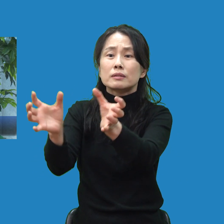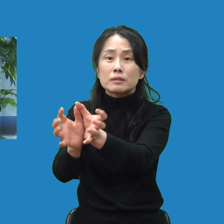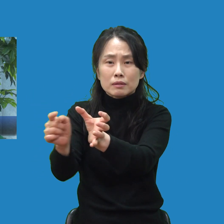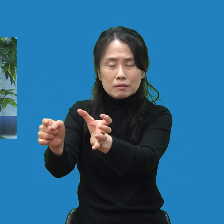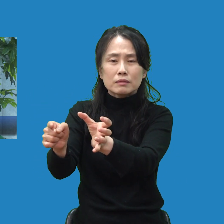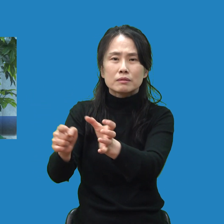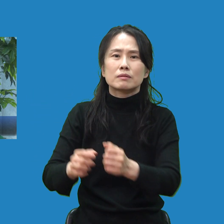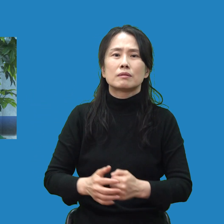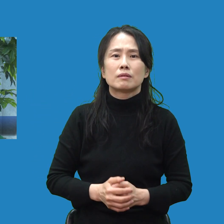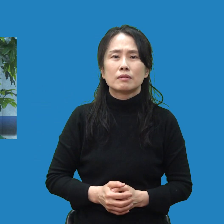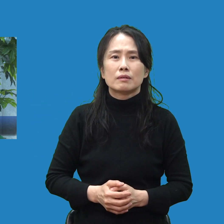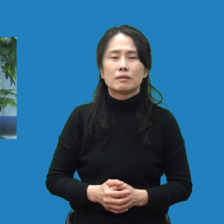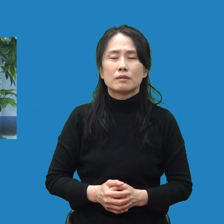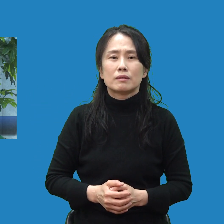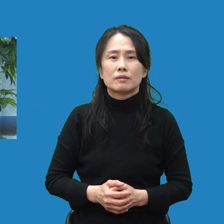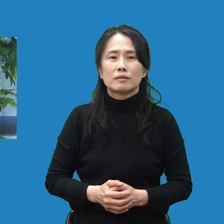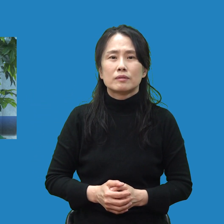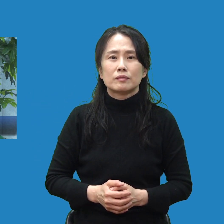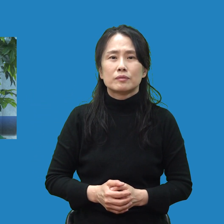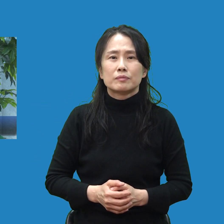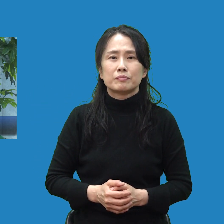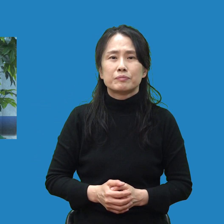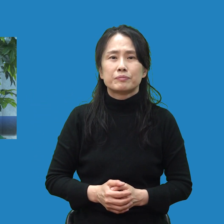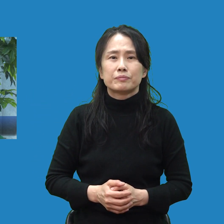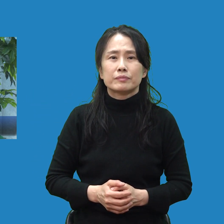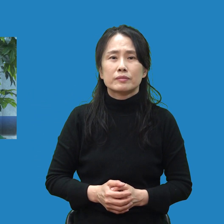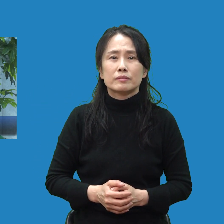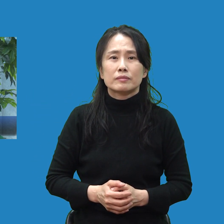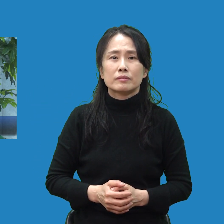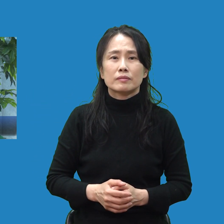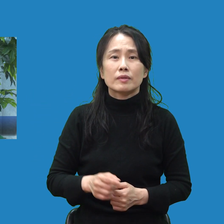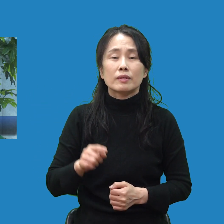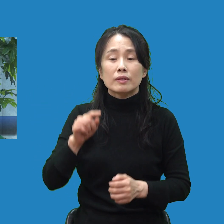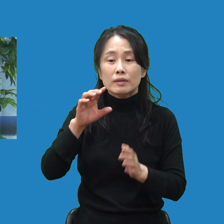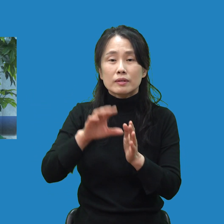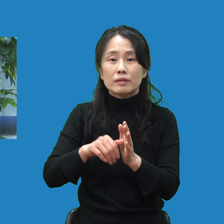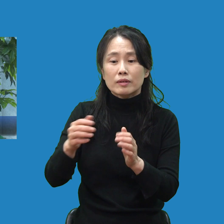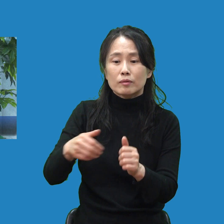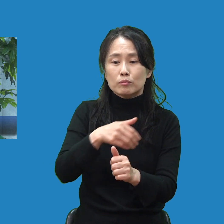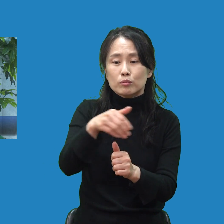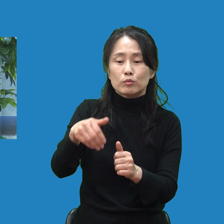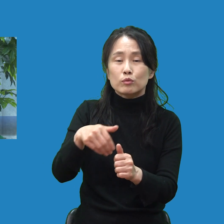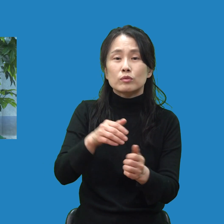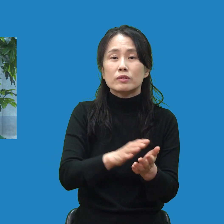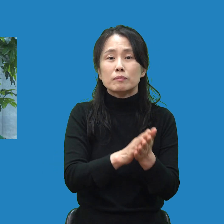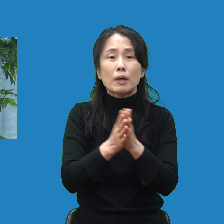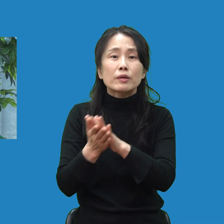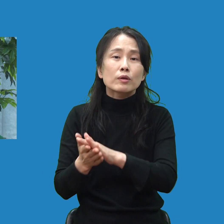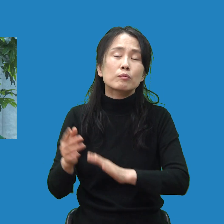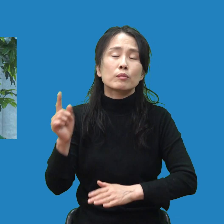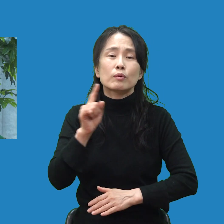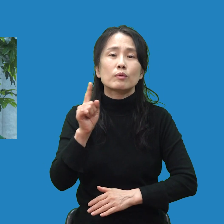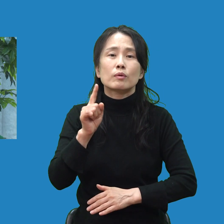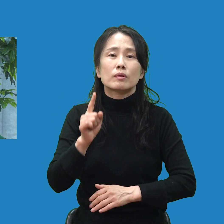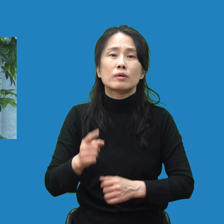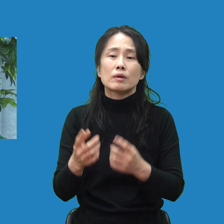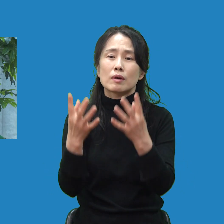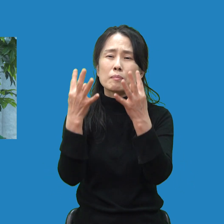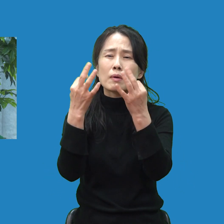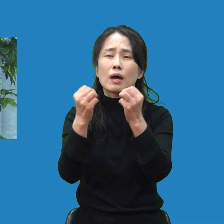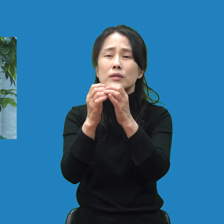일어나고 있어요. 그때 갑자기 상황이 급선회합니다. 큰